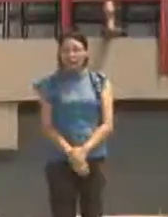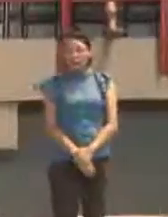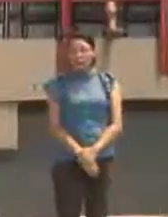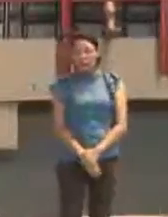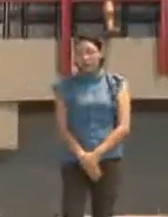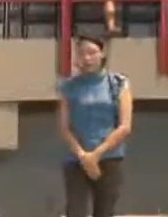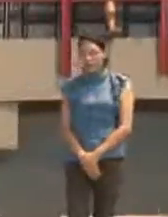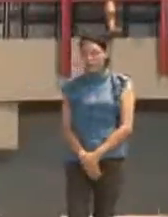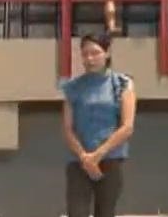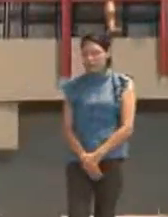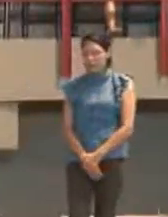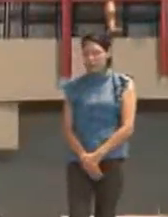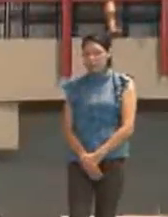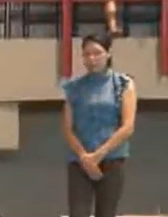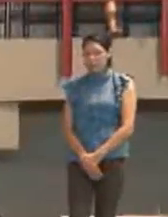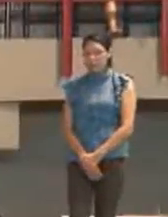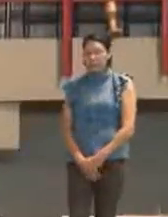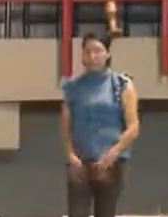Tá beleza?